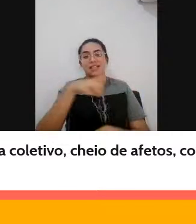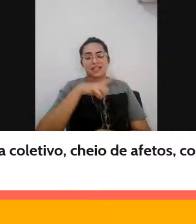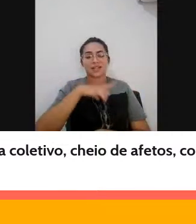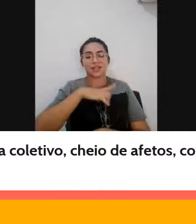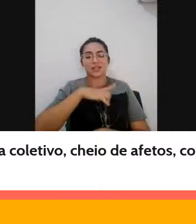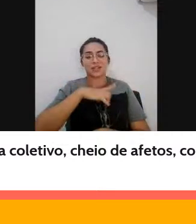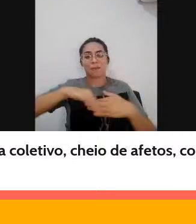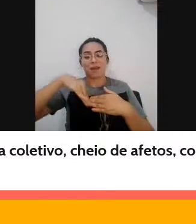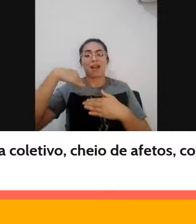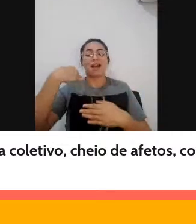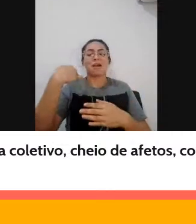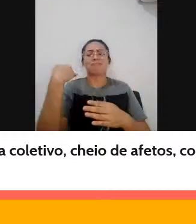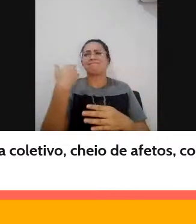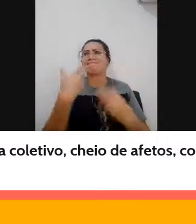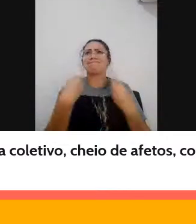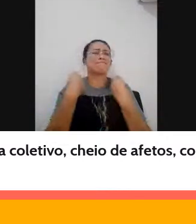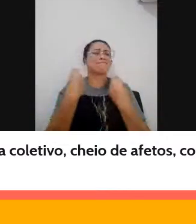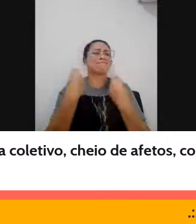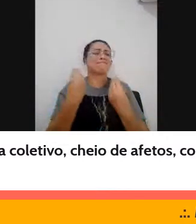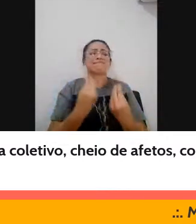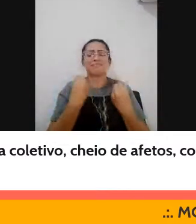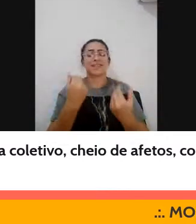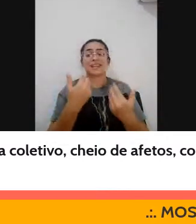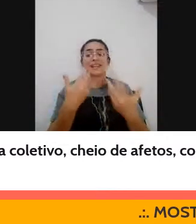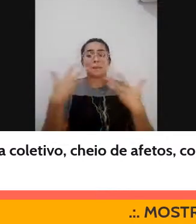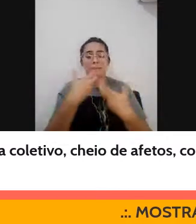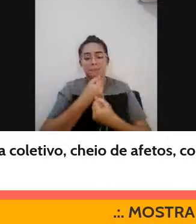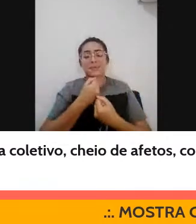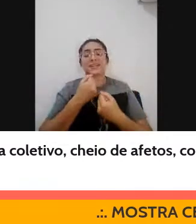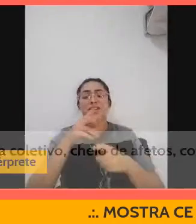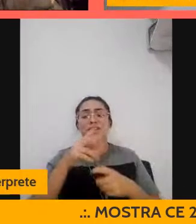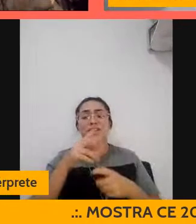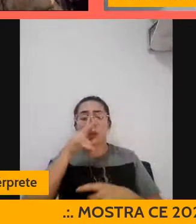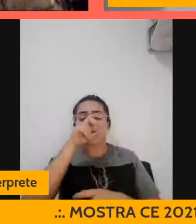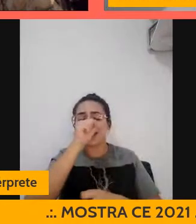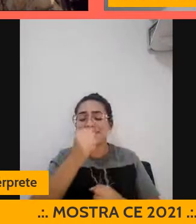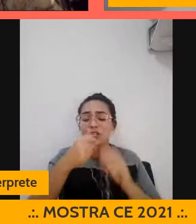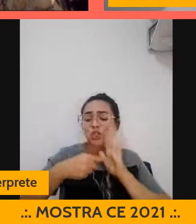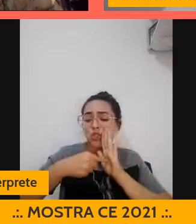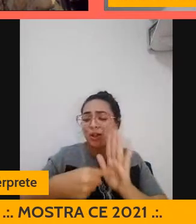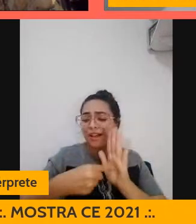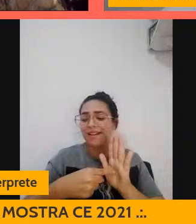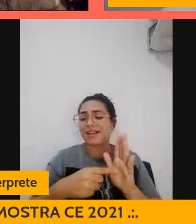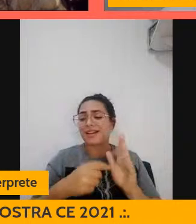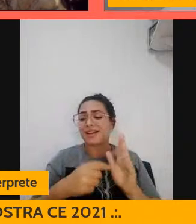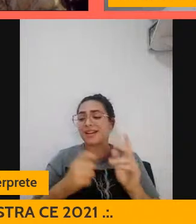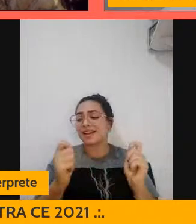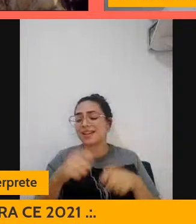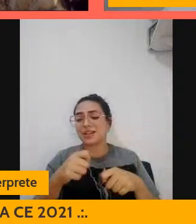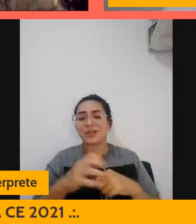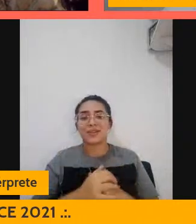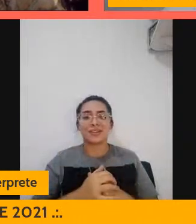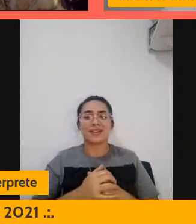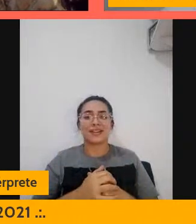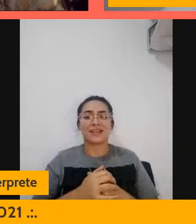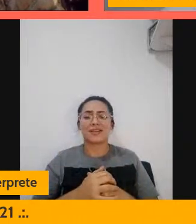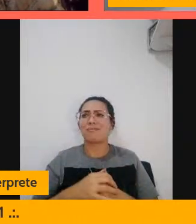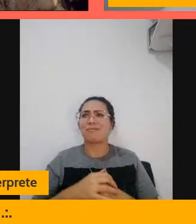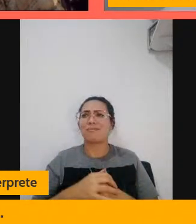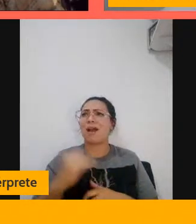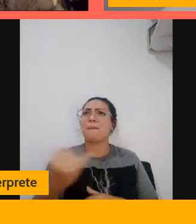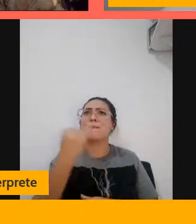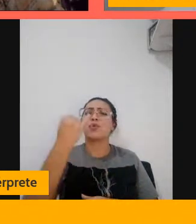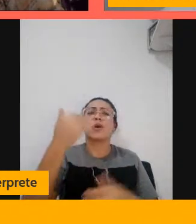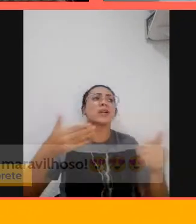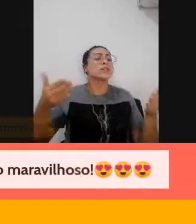gente imagina, para o que a gente já faz, trazer essa força toda, como a Adriana coloca, nos coloca uma questão muito importante. Hoje,